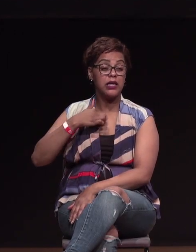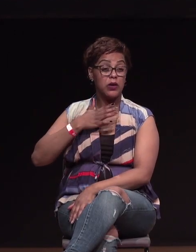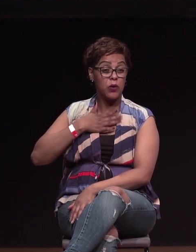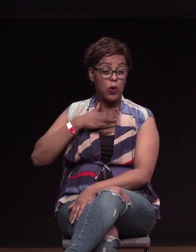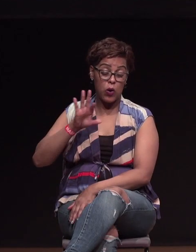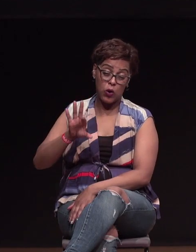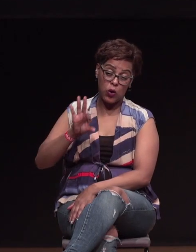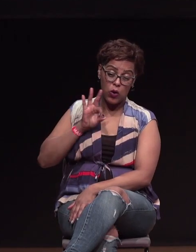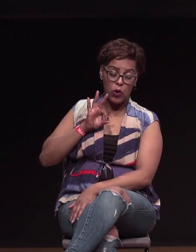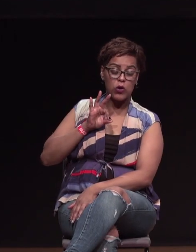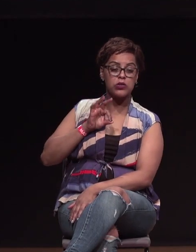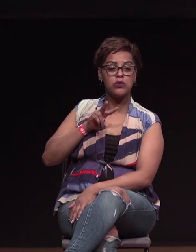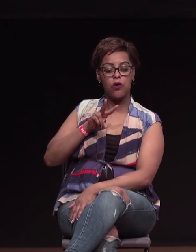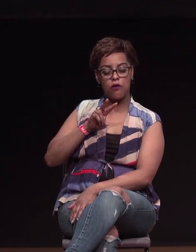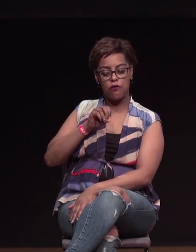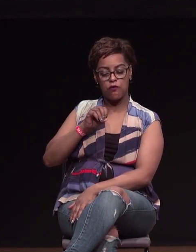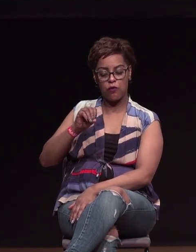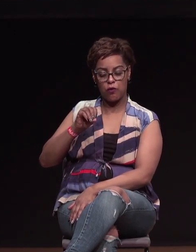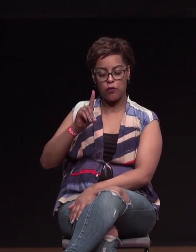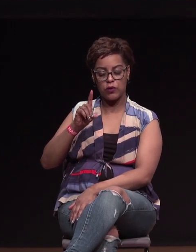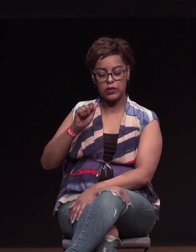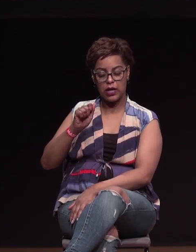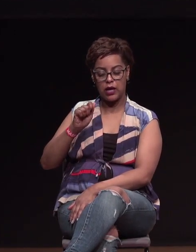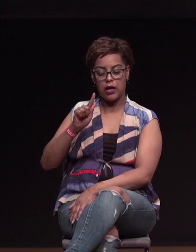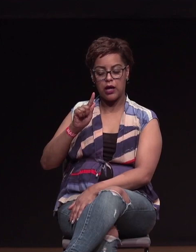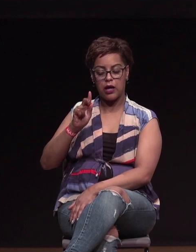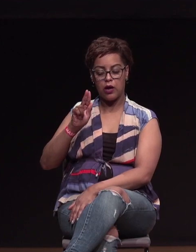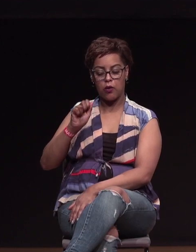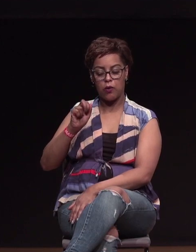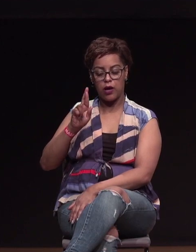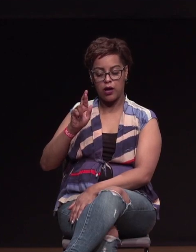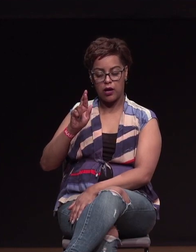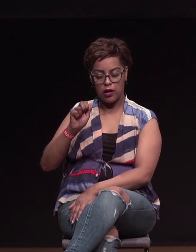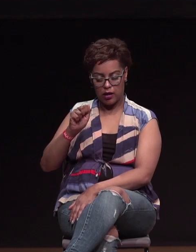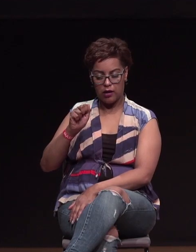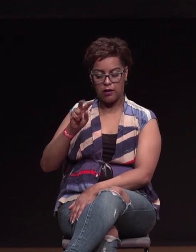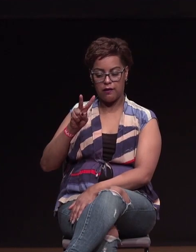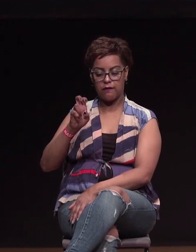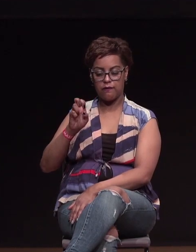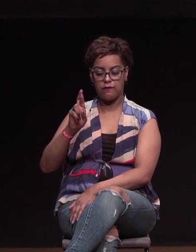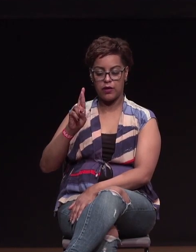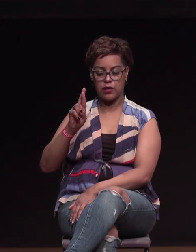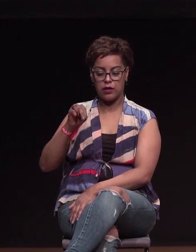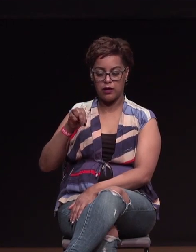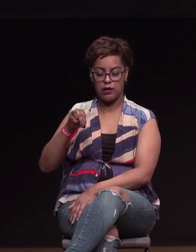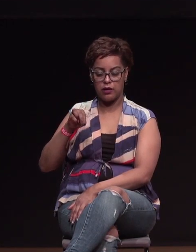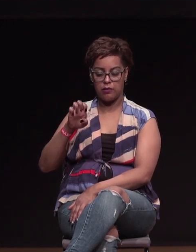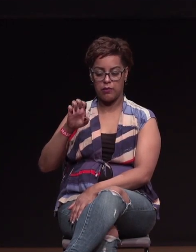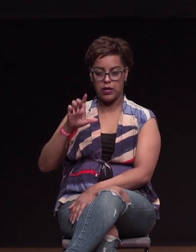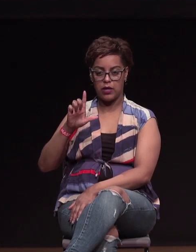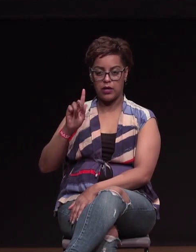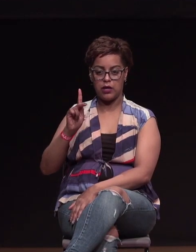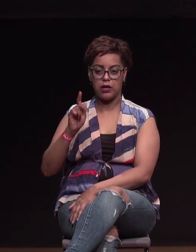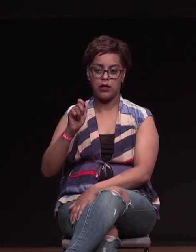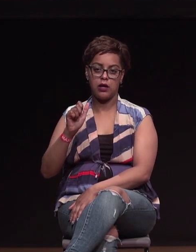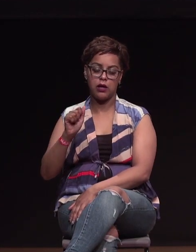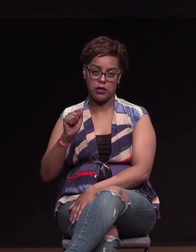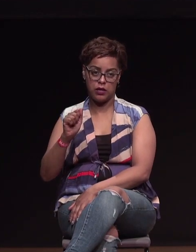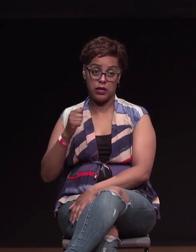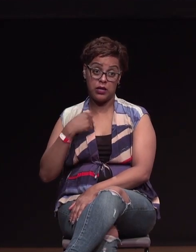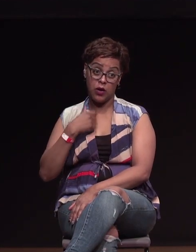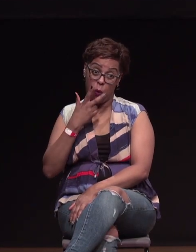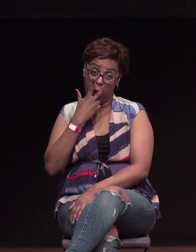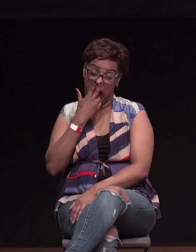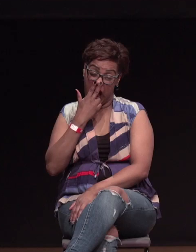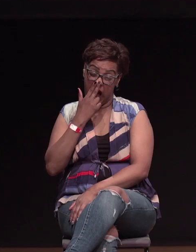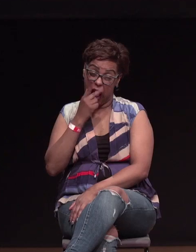O Voo da Guará Vermelha, um romance, né? O Voo da Guará Vermelha. E eu desconfio que é o predileto